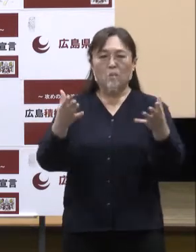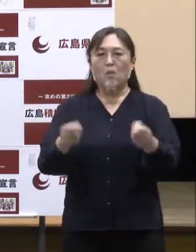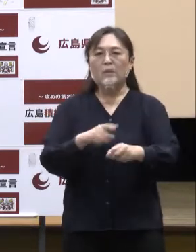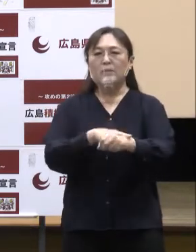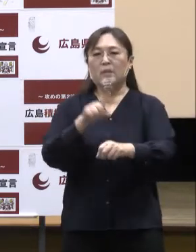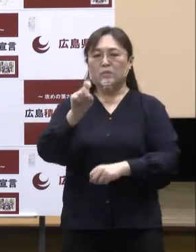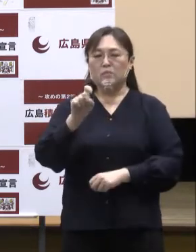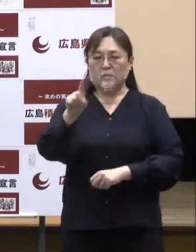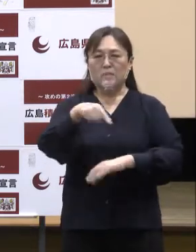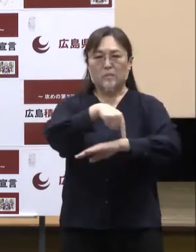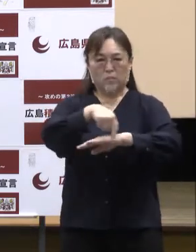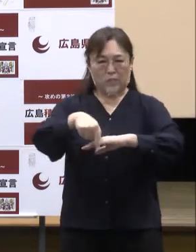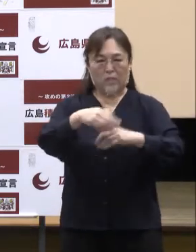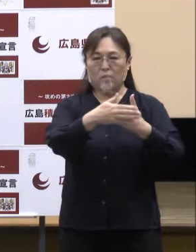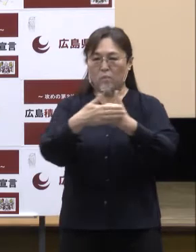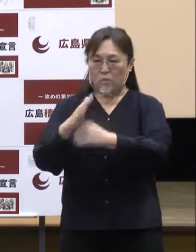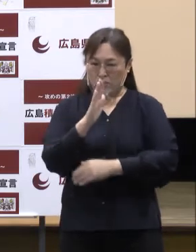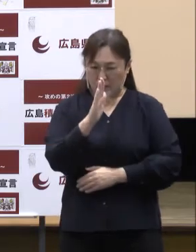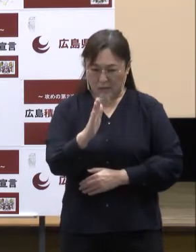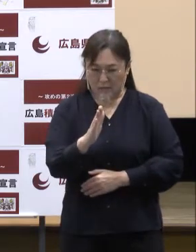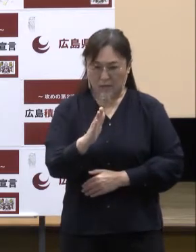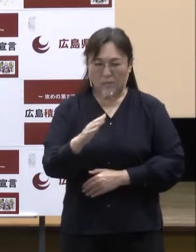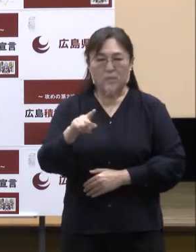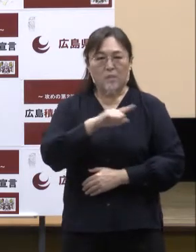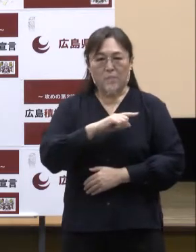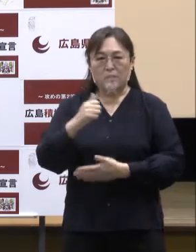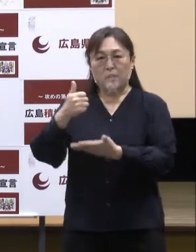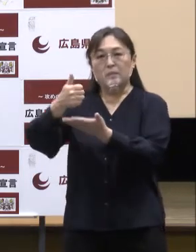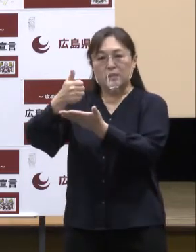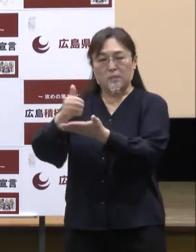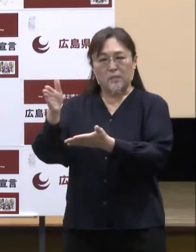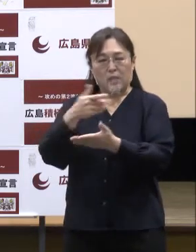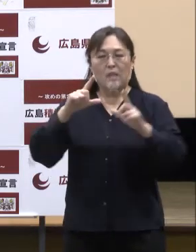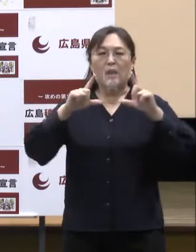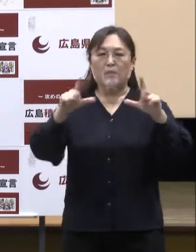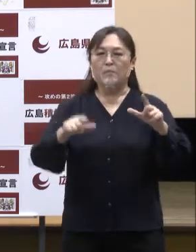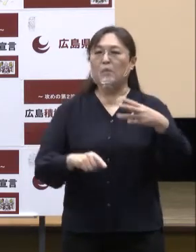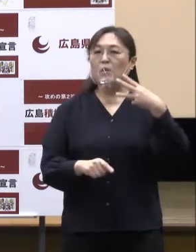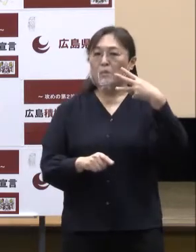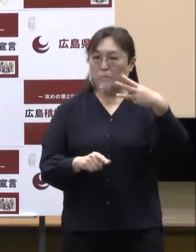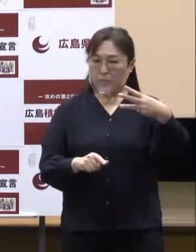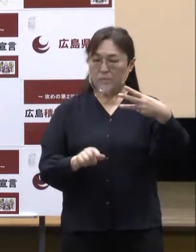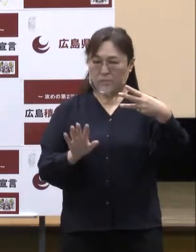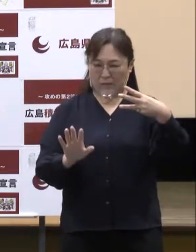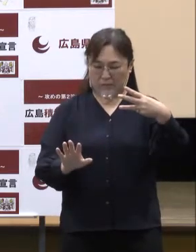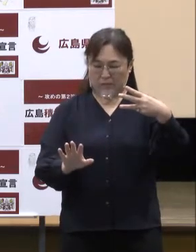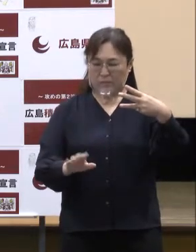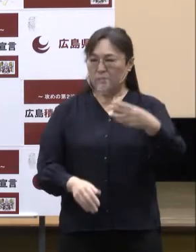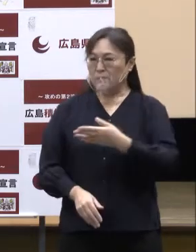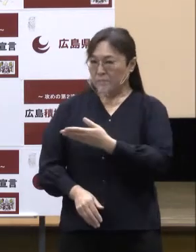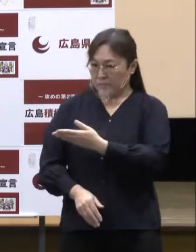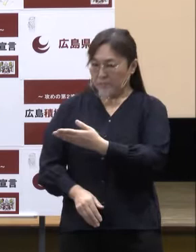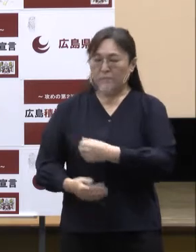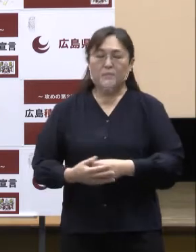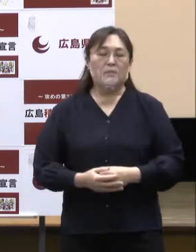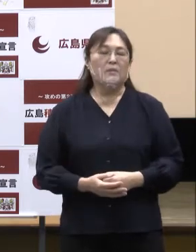します。まず知事から発表が3件ありますのでお願いします。 はい、本日発表項目でございます